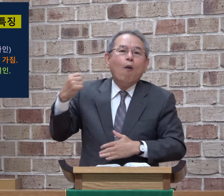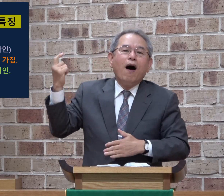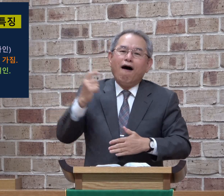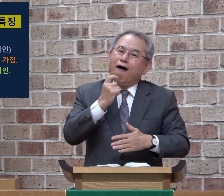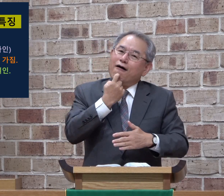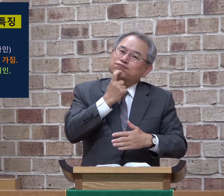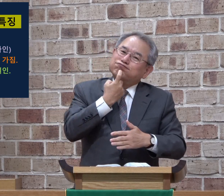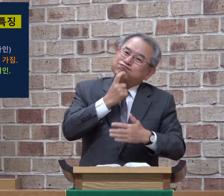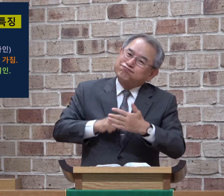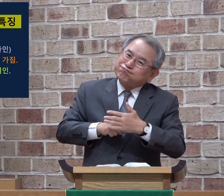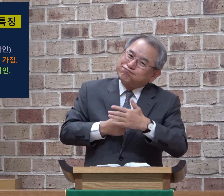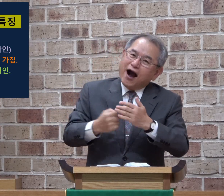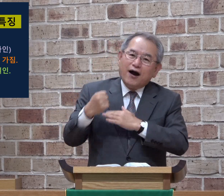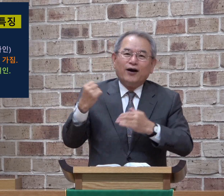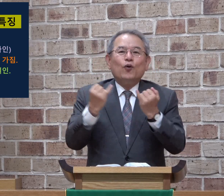그리고 끈질기게